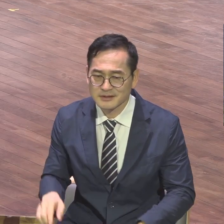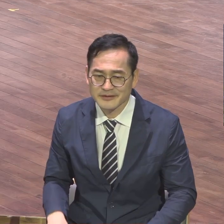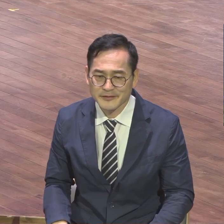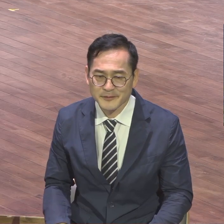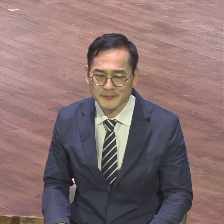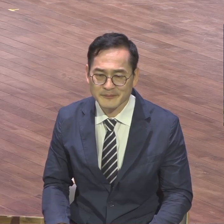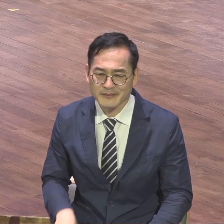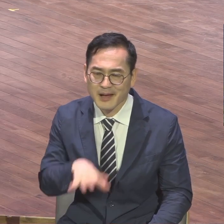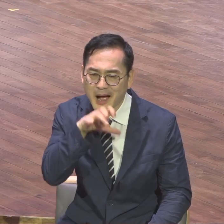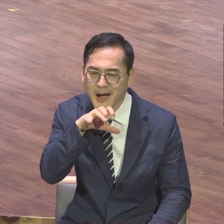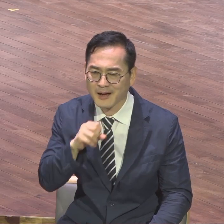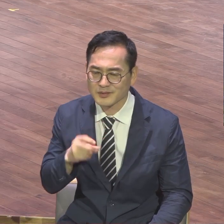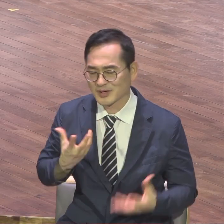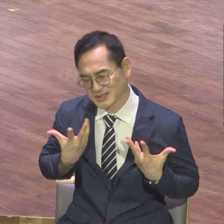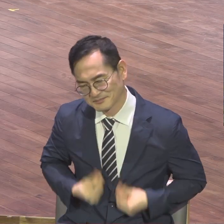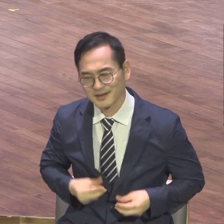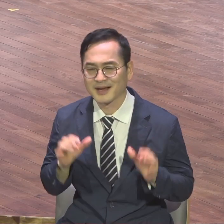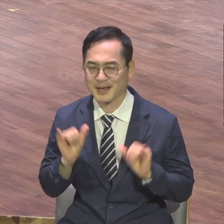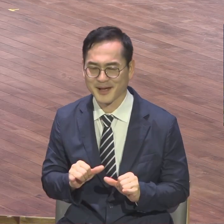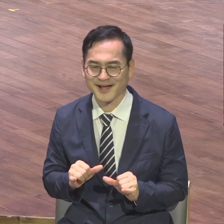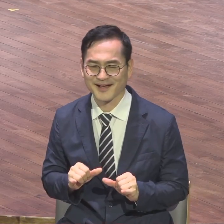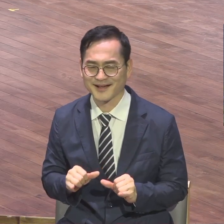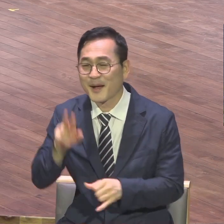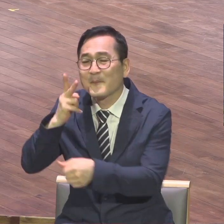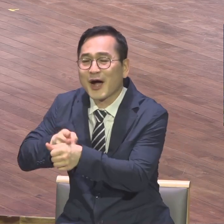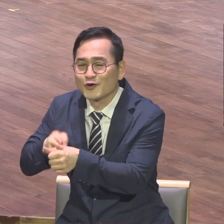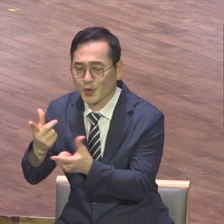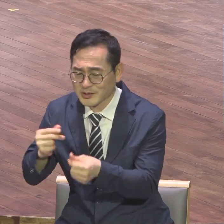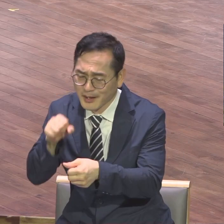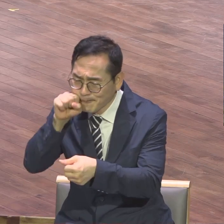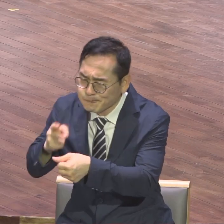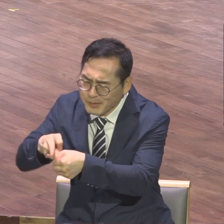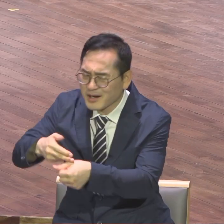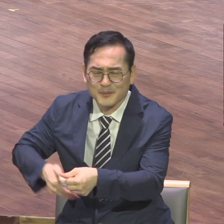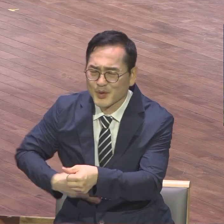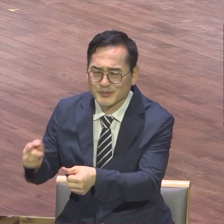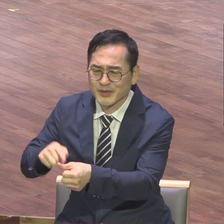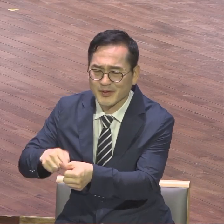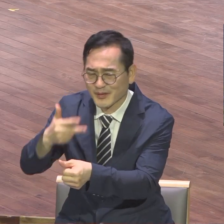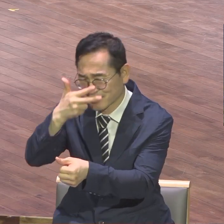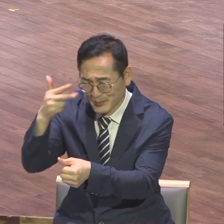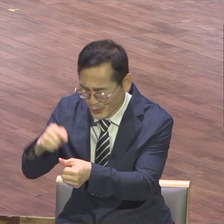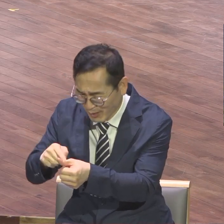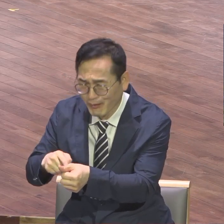거입니다. 할례를 받게 하는 건 받을 필요도 없는데 사실은